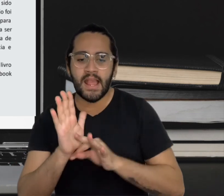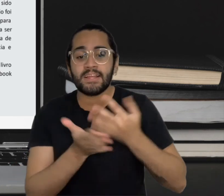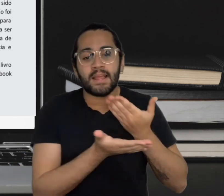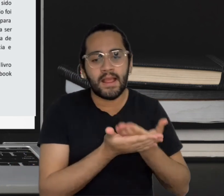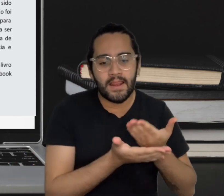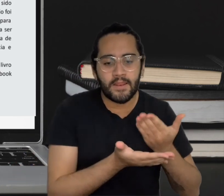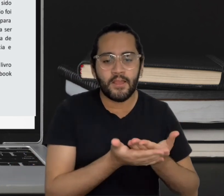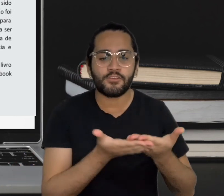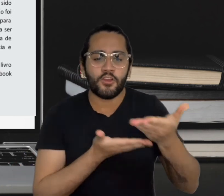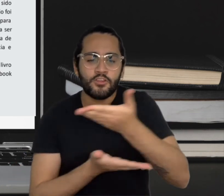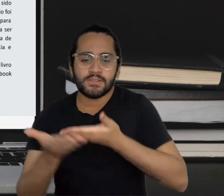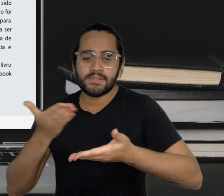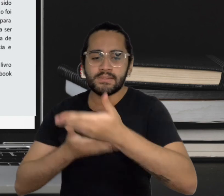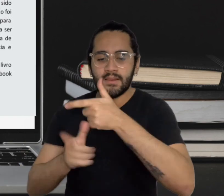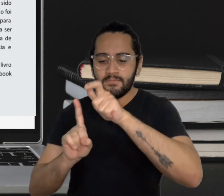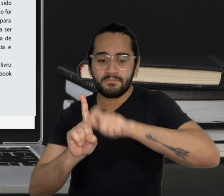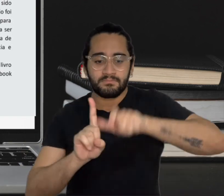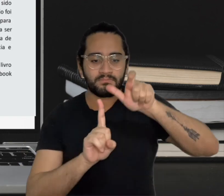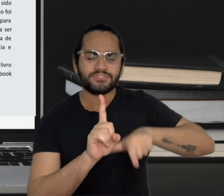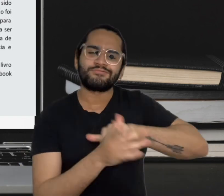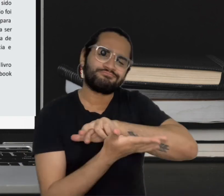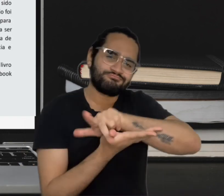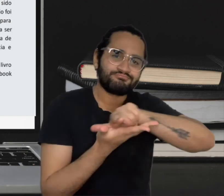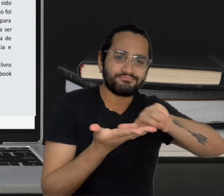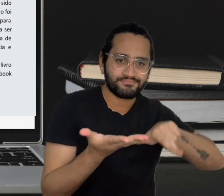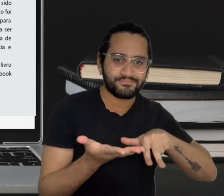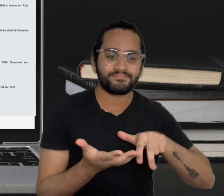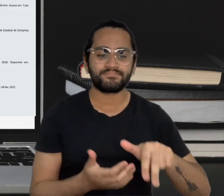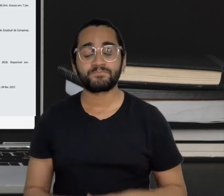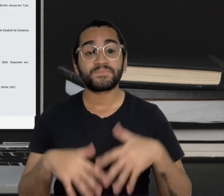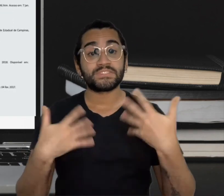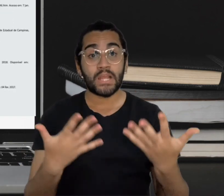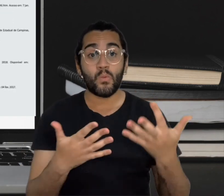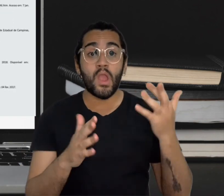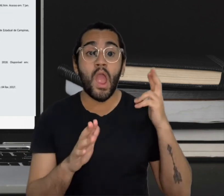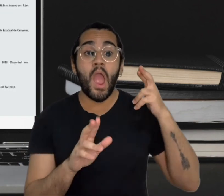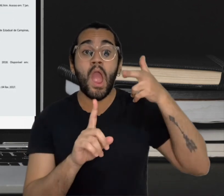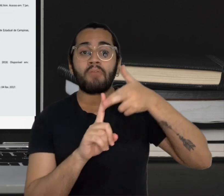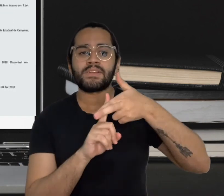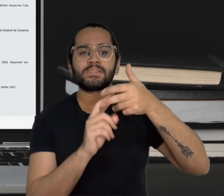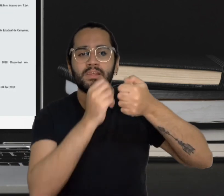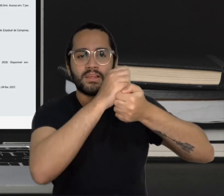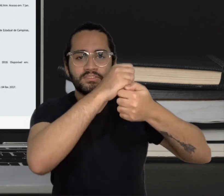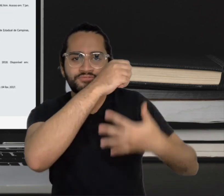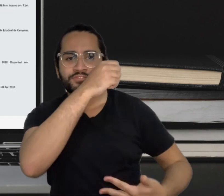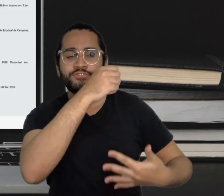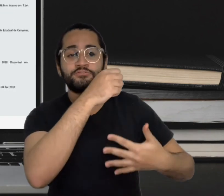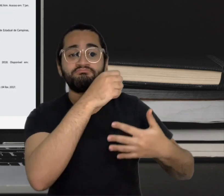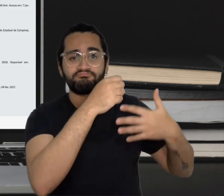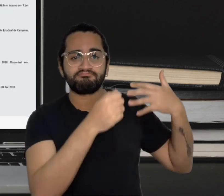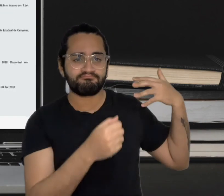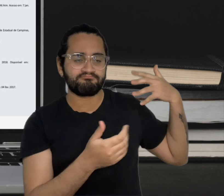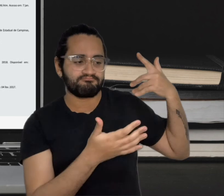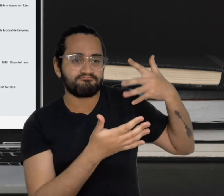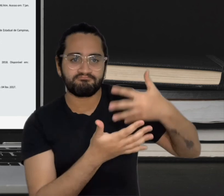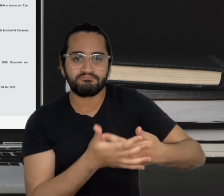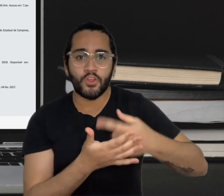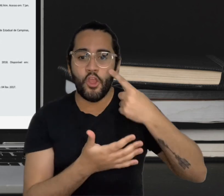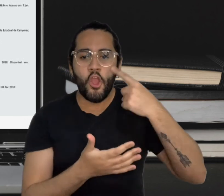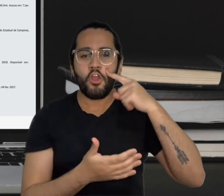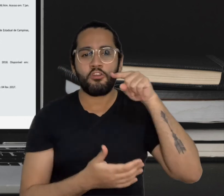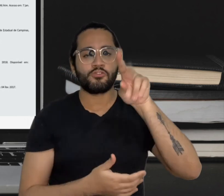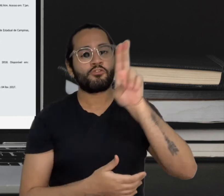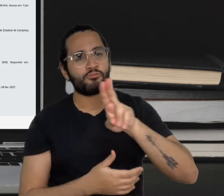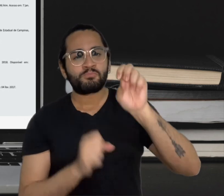de aulas, de ilustrações de personagens, etc. Então, aqui vocês podem conferir as referências